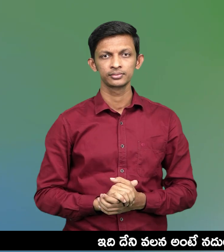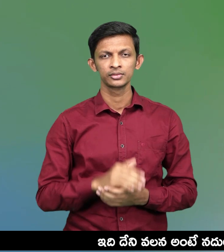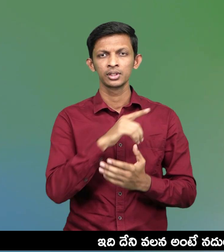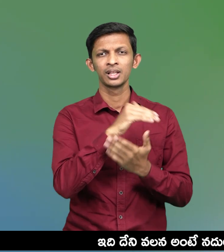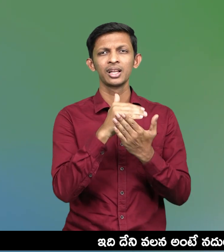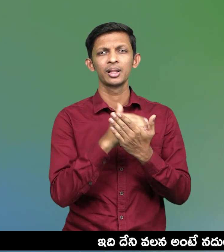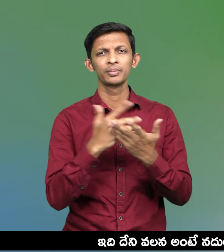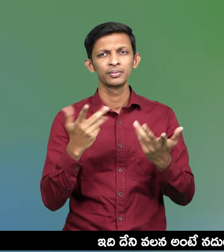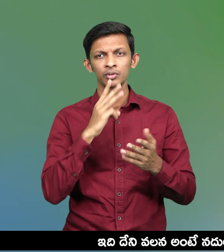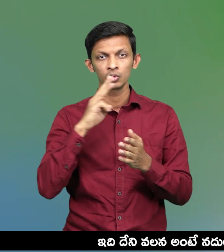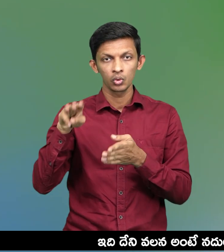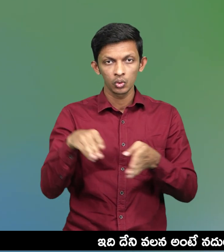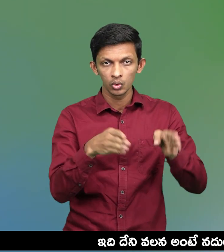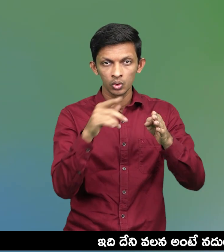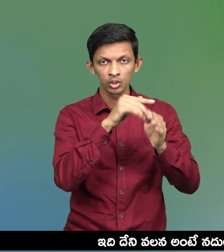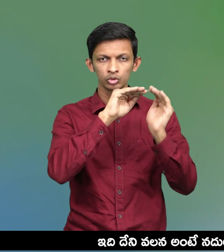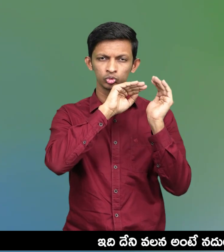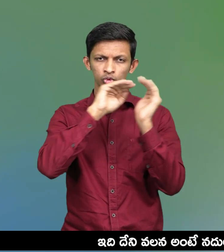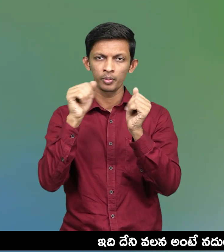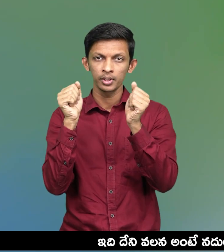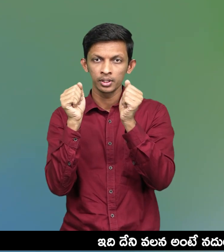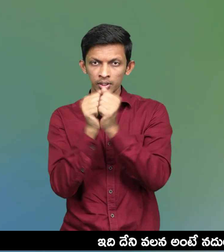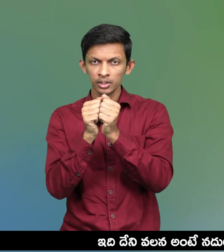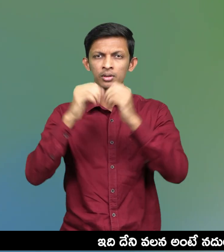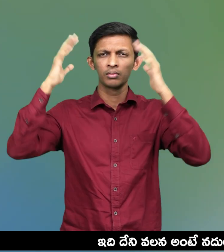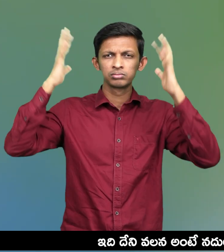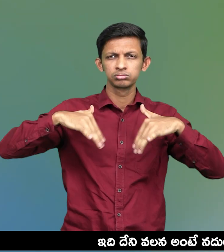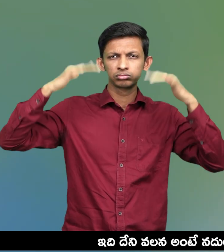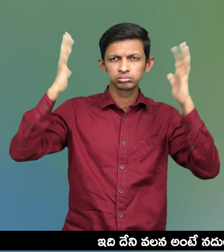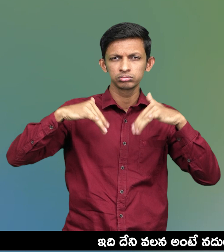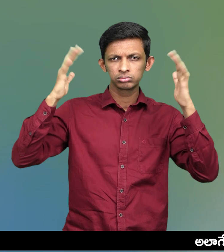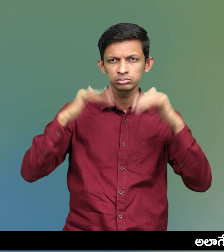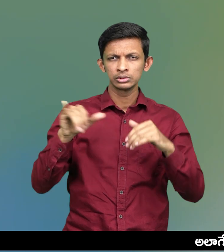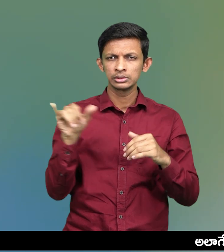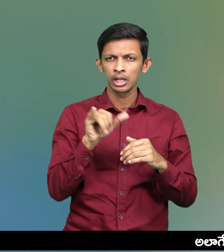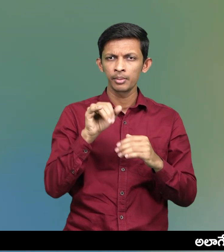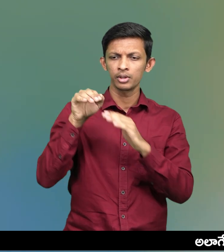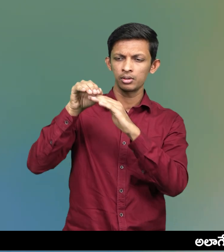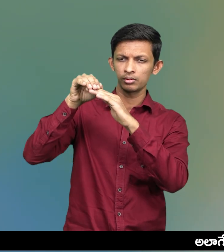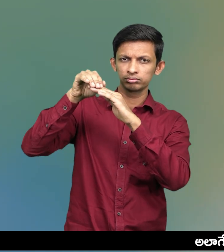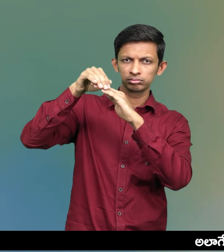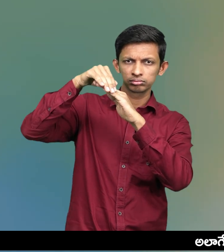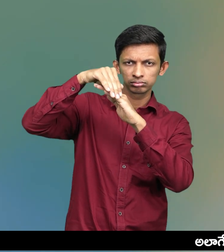ఇది దేనివలన అంటే నదులు వర్షపాతంతో సరఫరా చేయబడతాయి, అలాగే మంచు కరుగుతుంది.